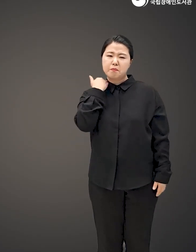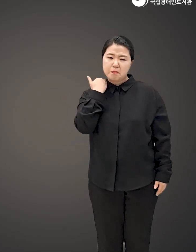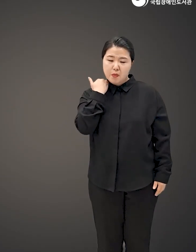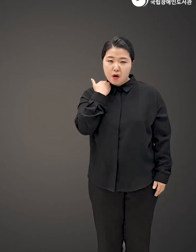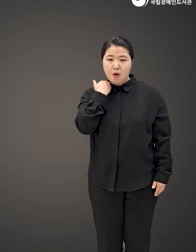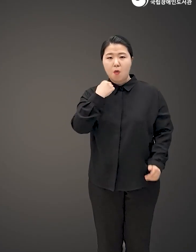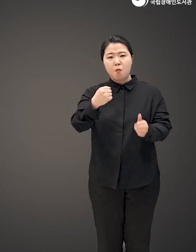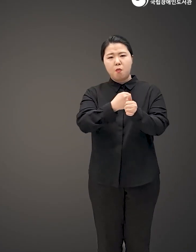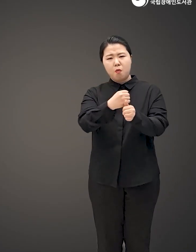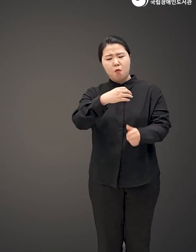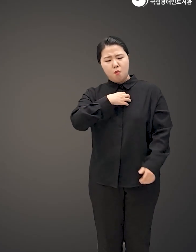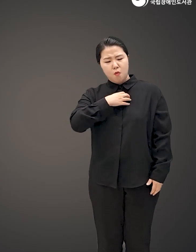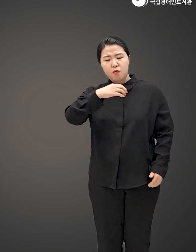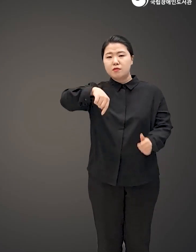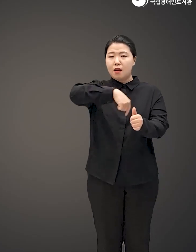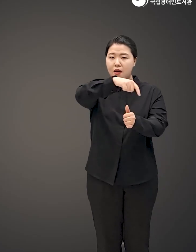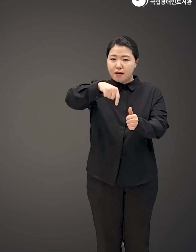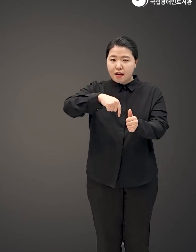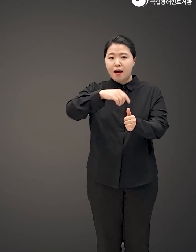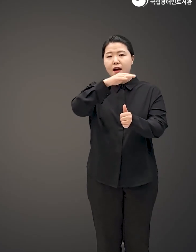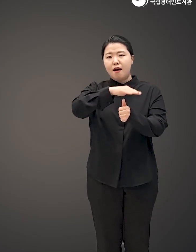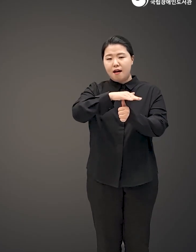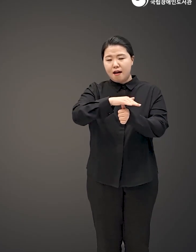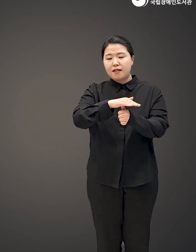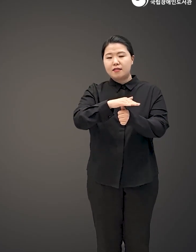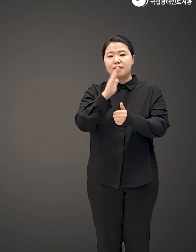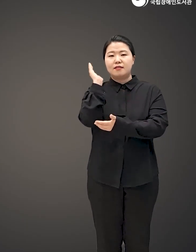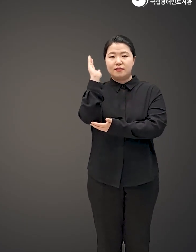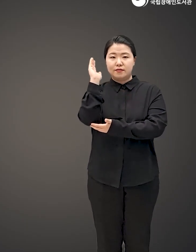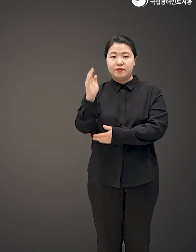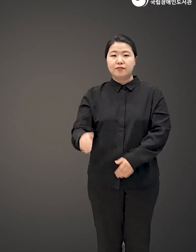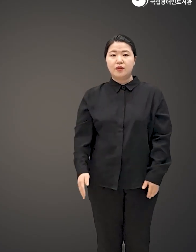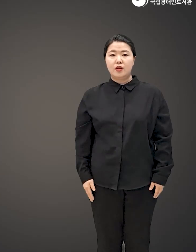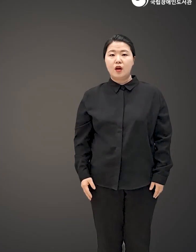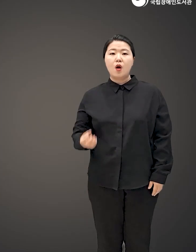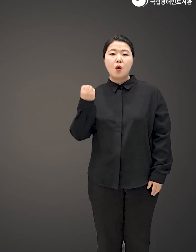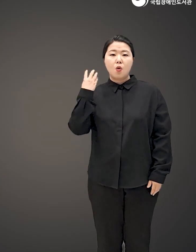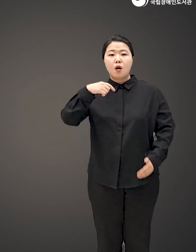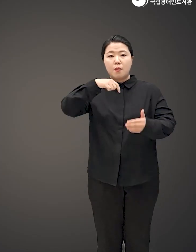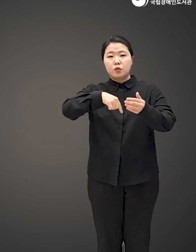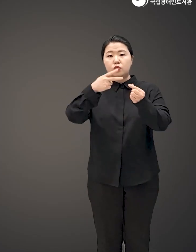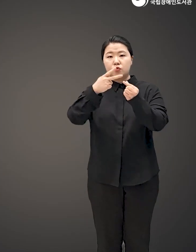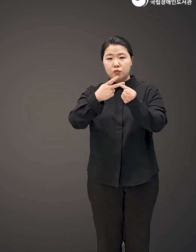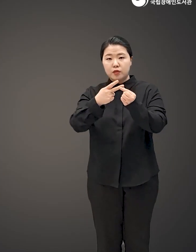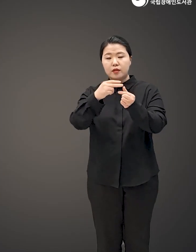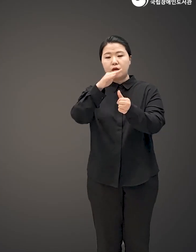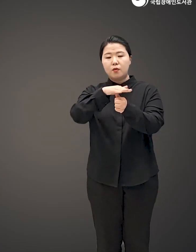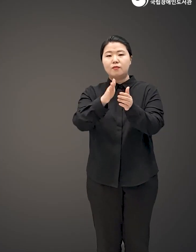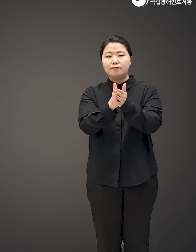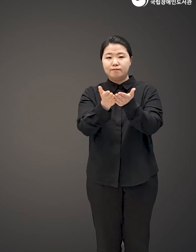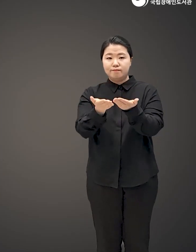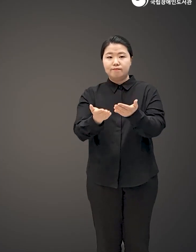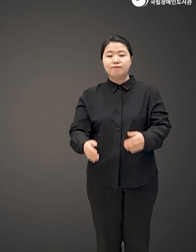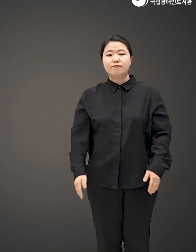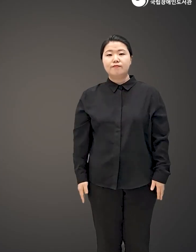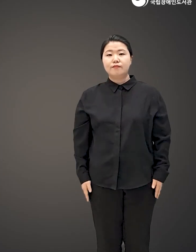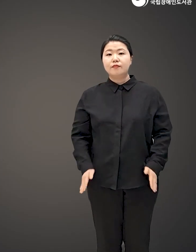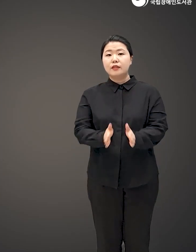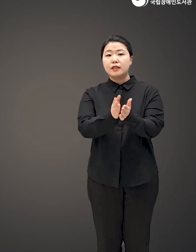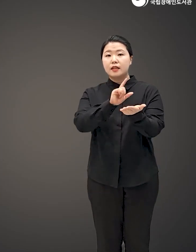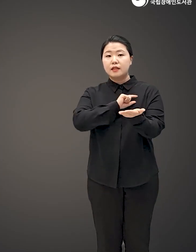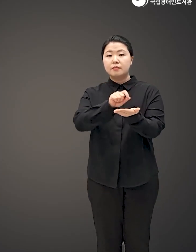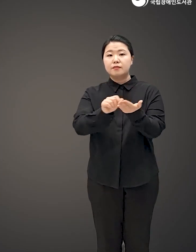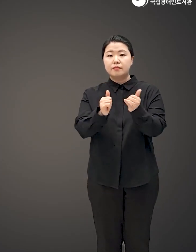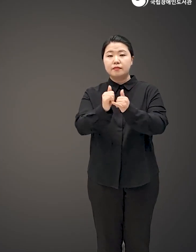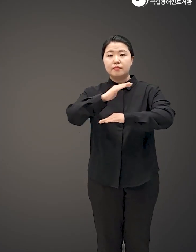어른들이 무심코 지나치는 폭력의 위험에 처한 아이들의 이야기. 고래배 속 창작동화 두 번째.